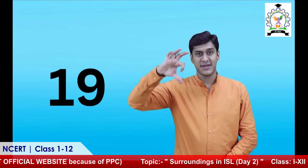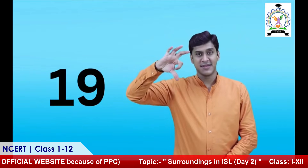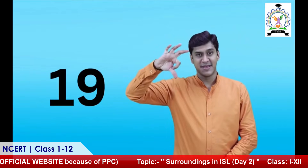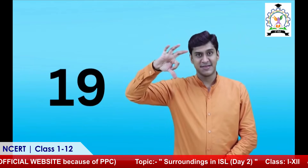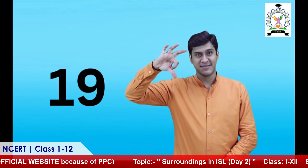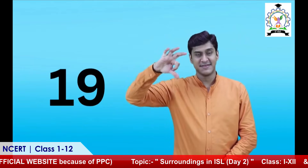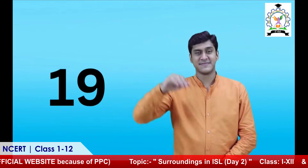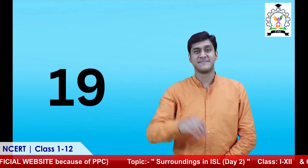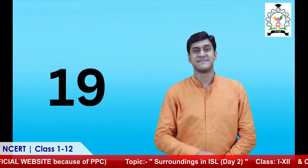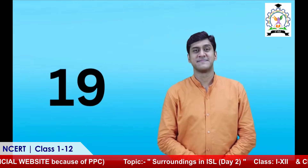19